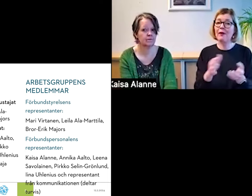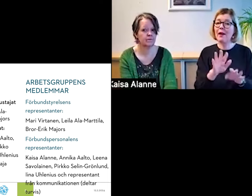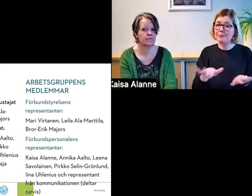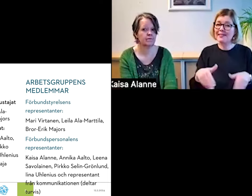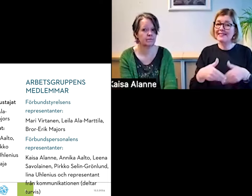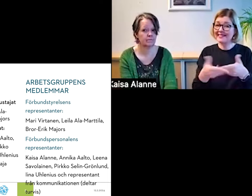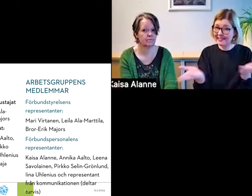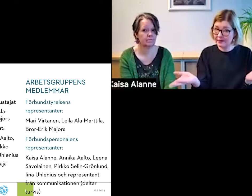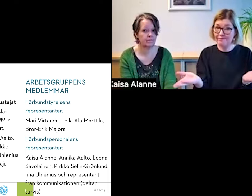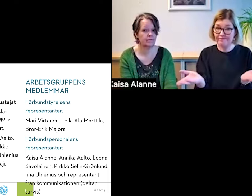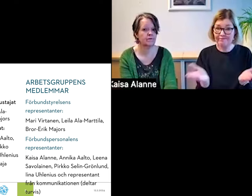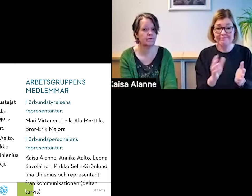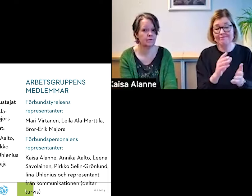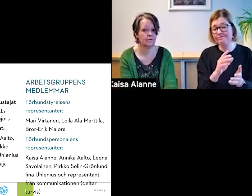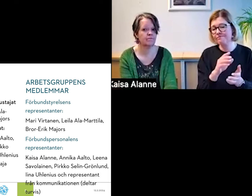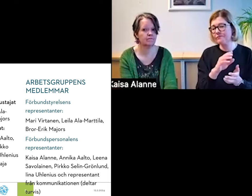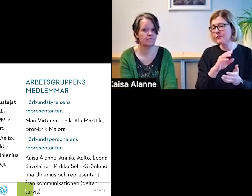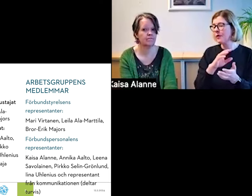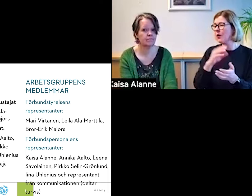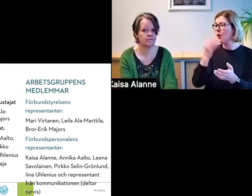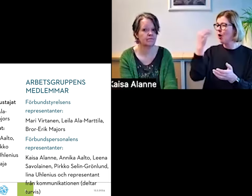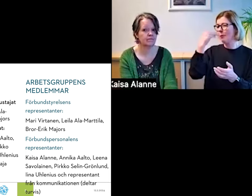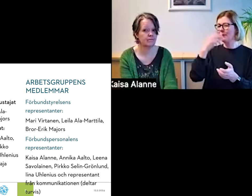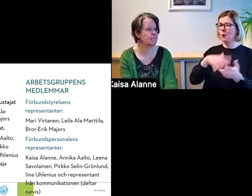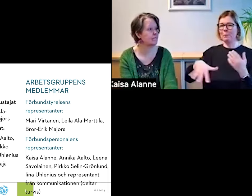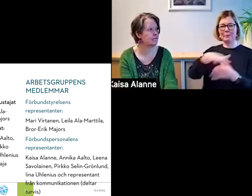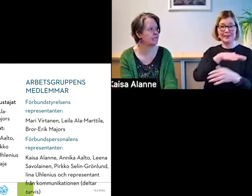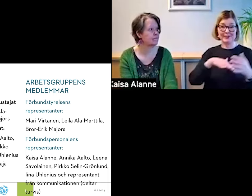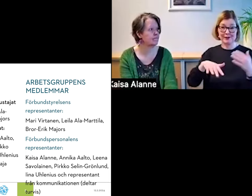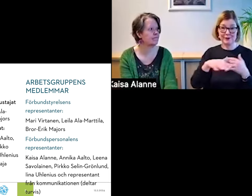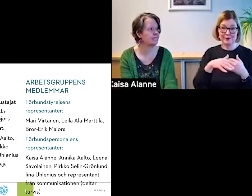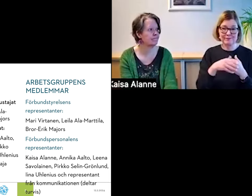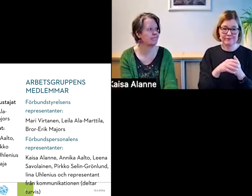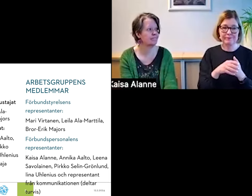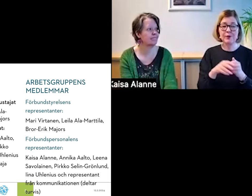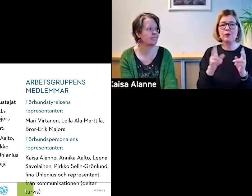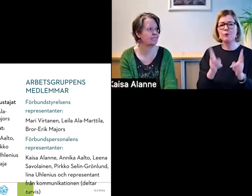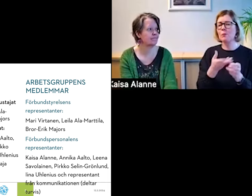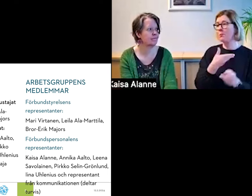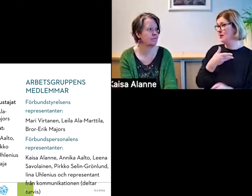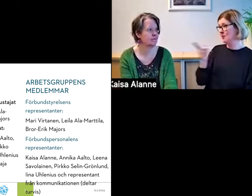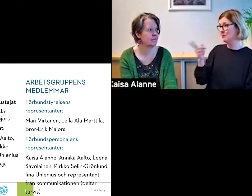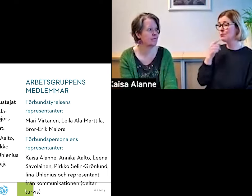olisiko siellä puolella halukkuutta tulla mukaan tarjoamaan lapsille sitä viittomakielistä ympäristöä.